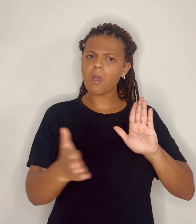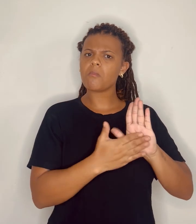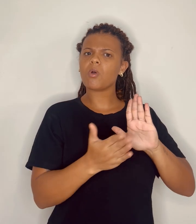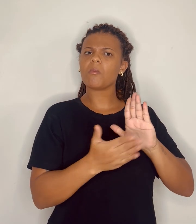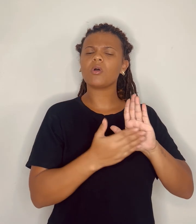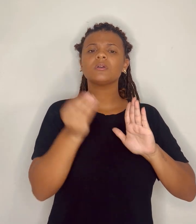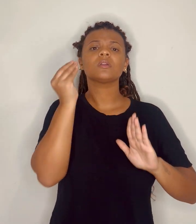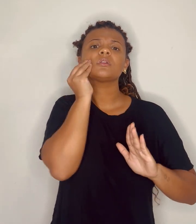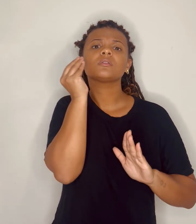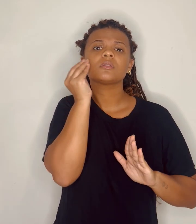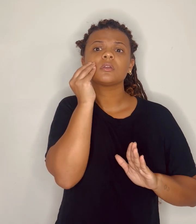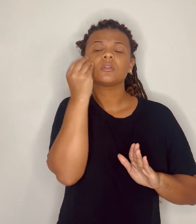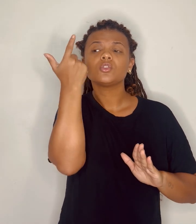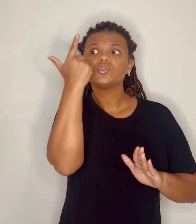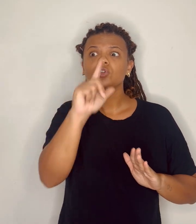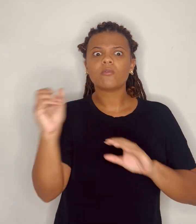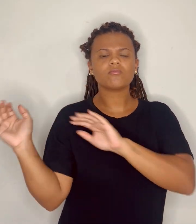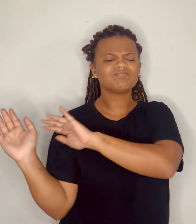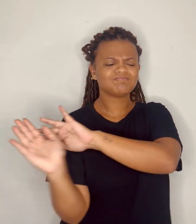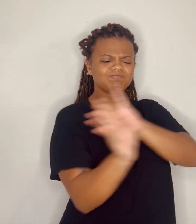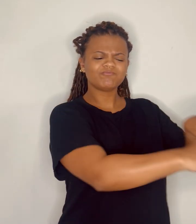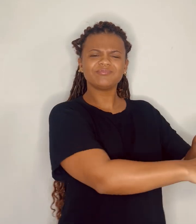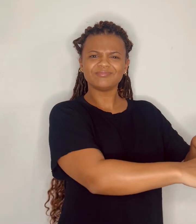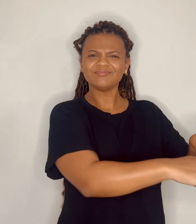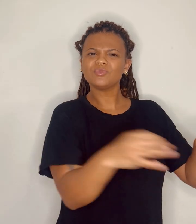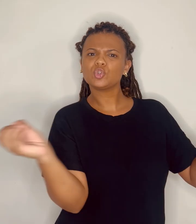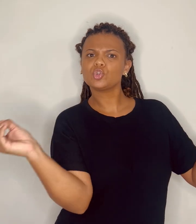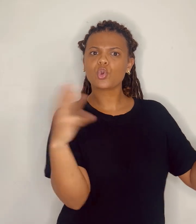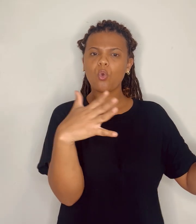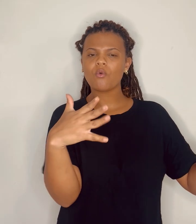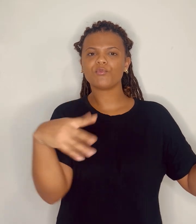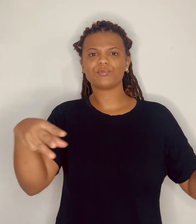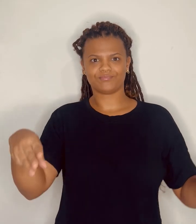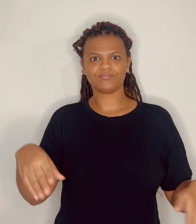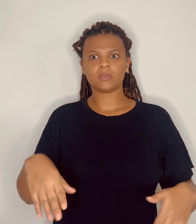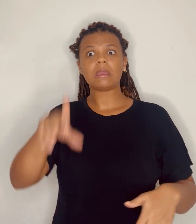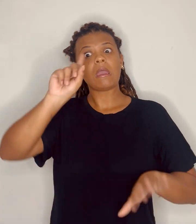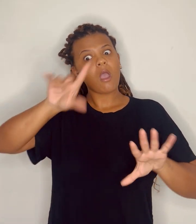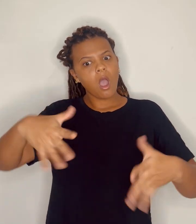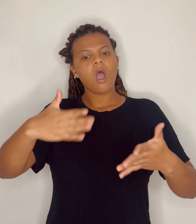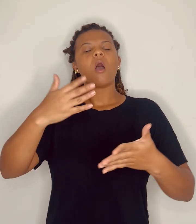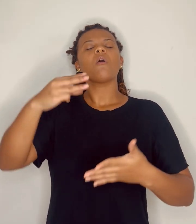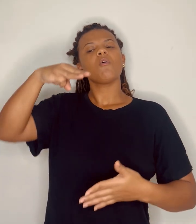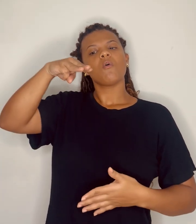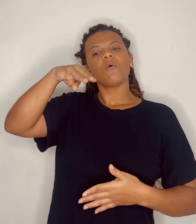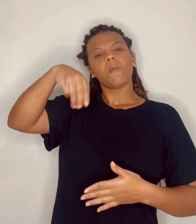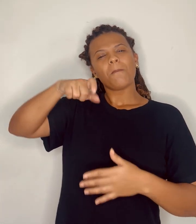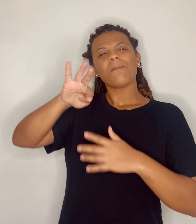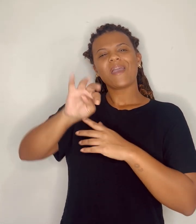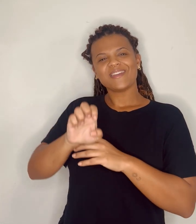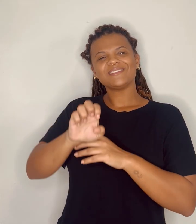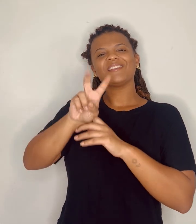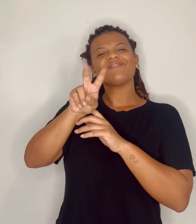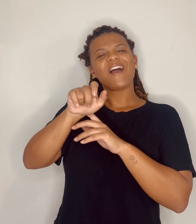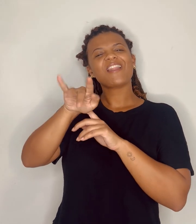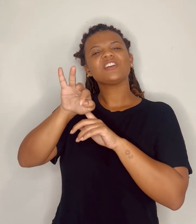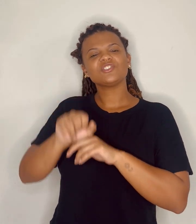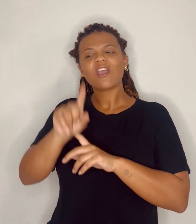tentar reencenar aquele momento, a partir do presente, fazer com que o próprio Mestre Valentim se torne o sujeito da